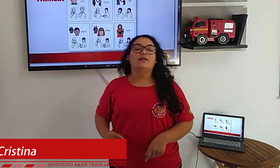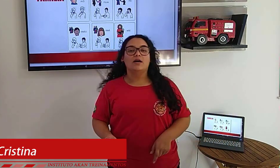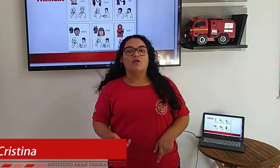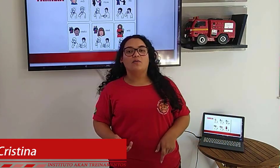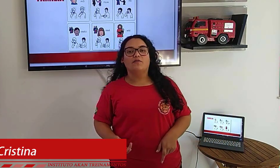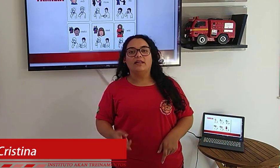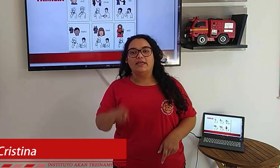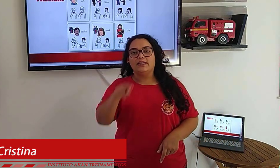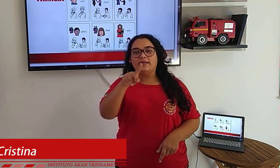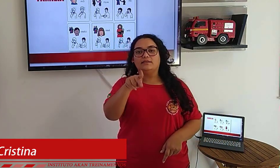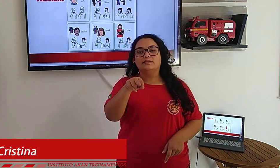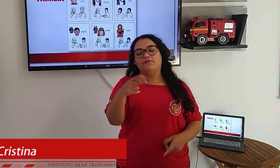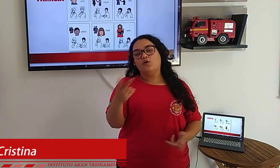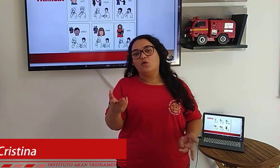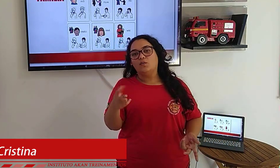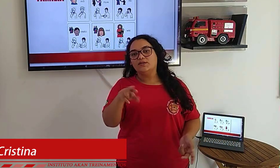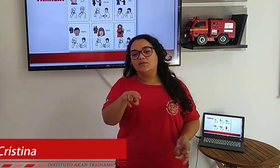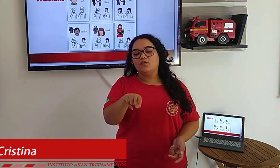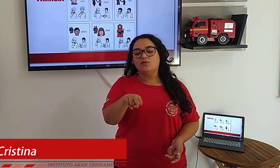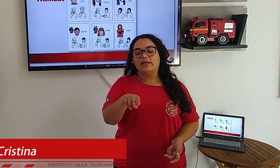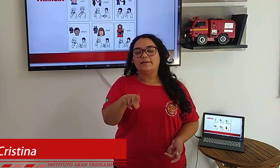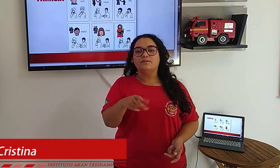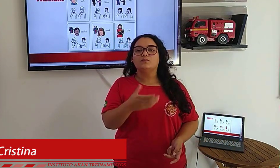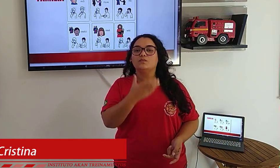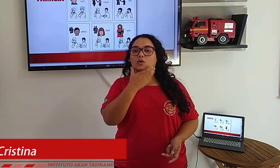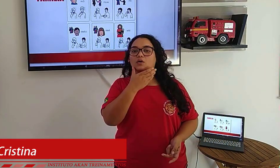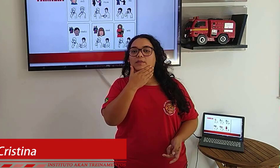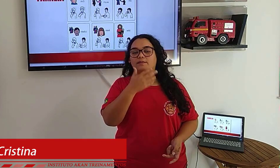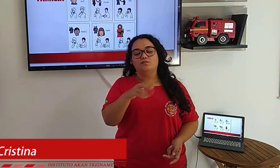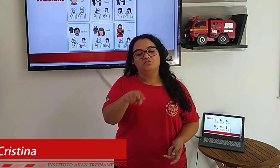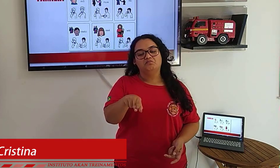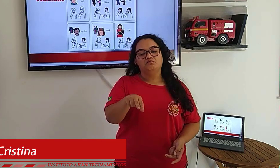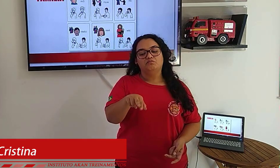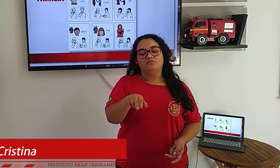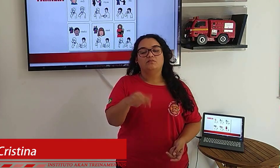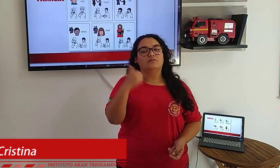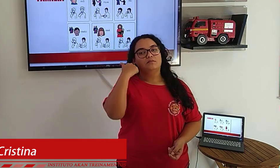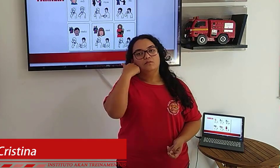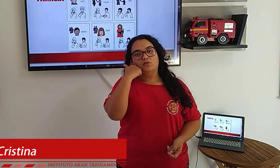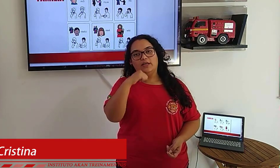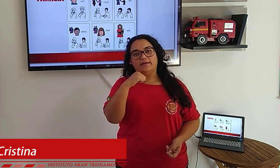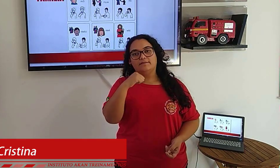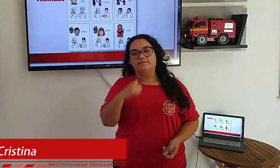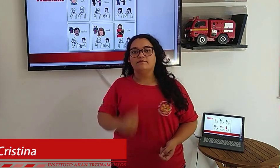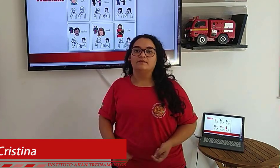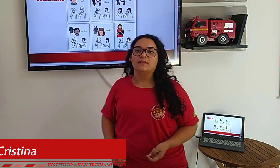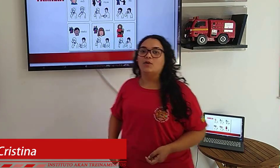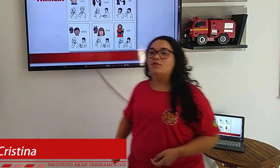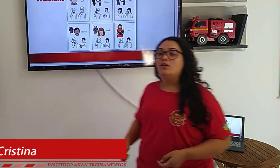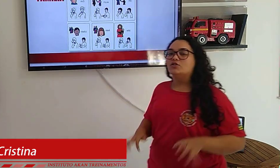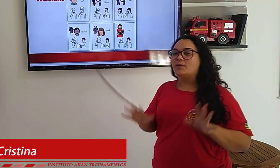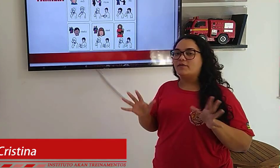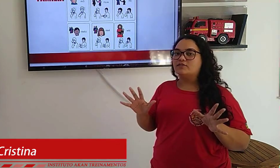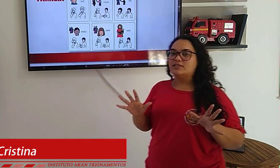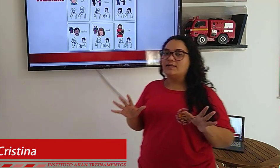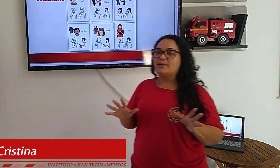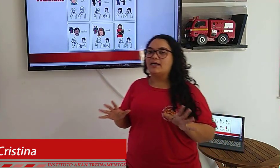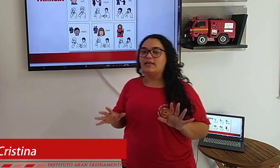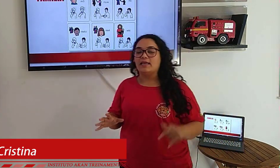Irmão, como eu falei, né? Se for homem, se for mulher, homem, mulher. Tá bom? Só para vocês lembrarem.